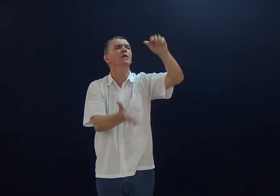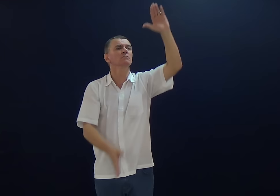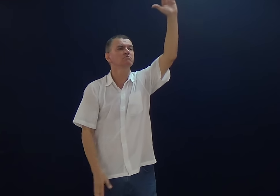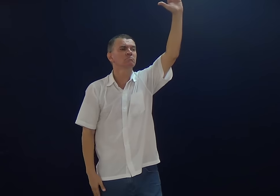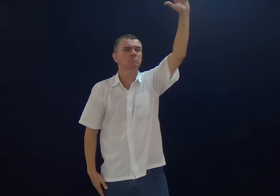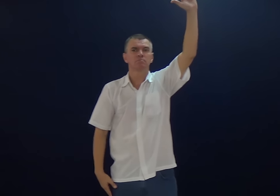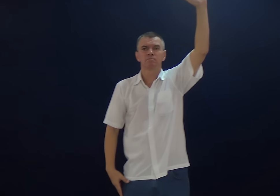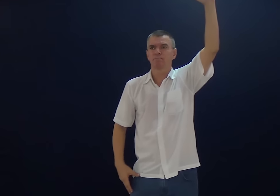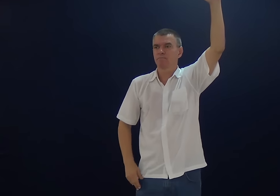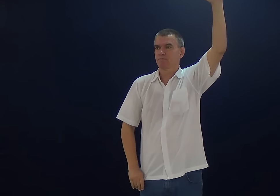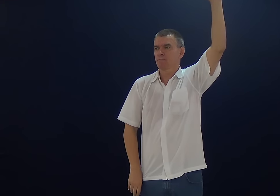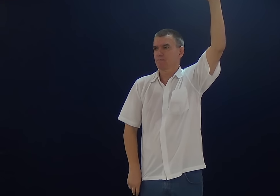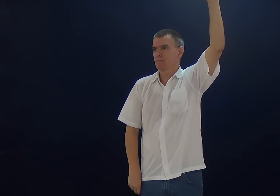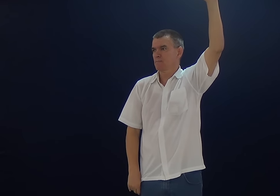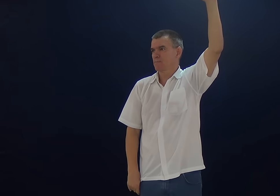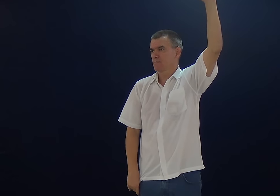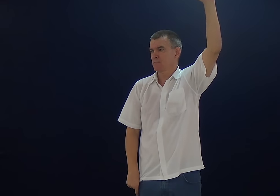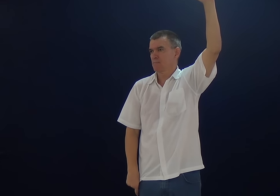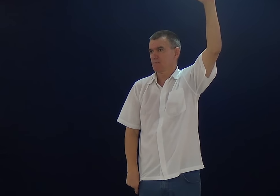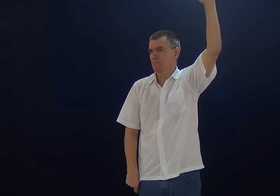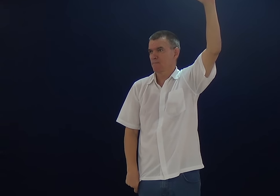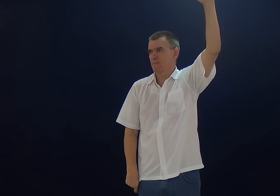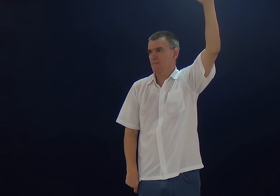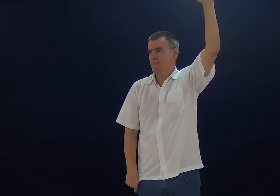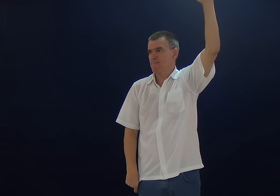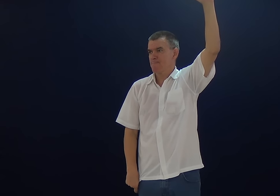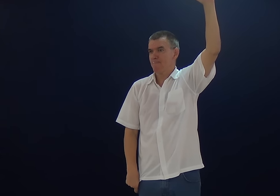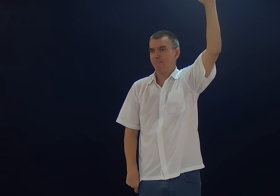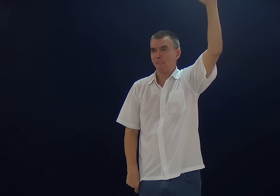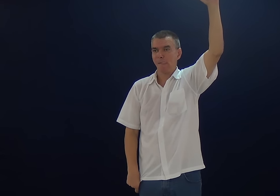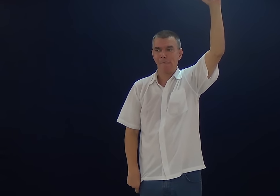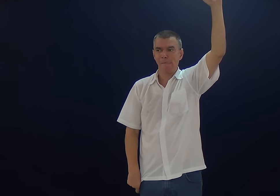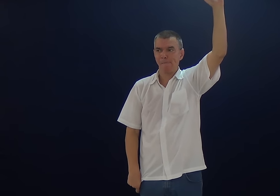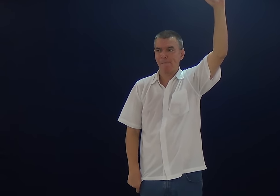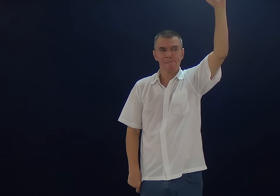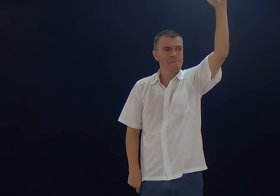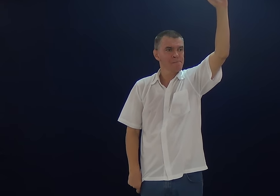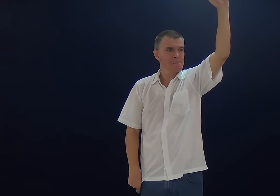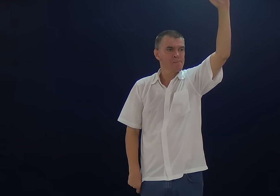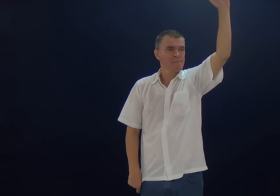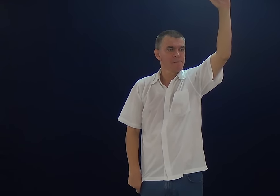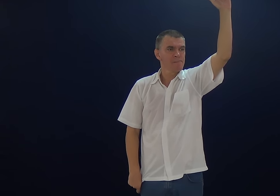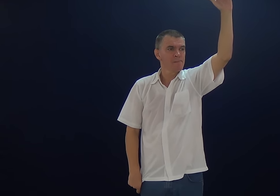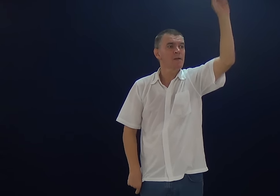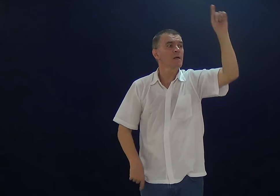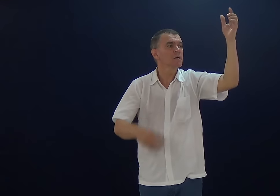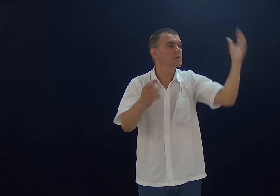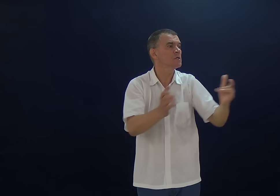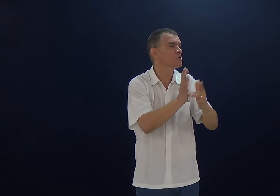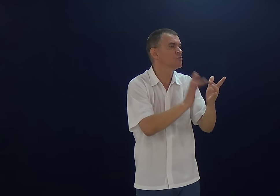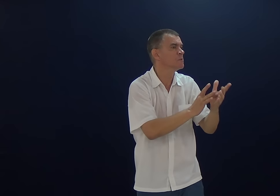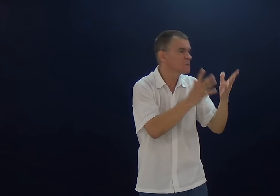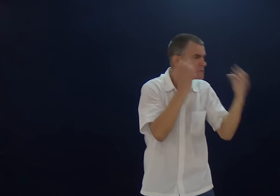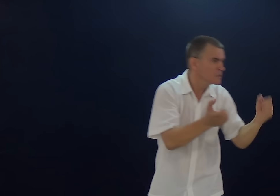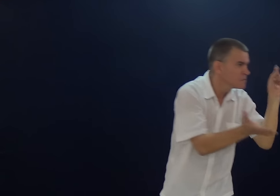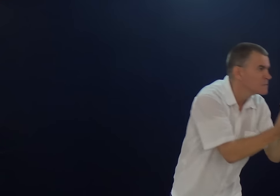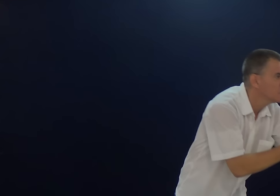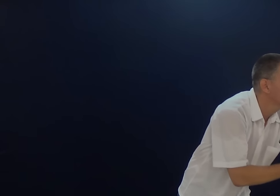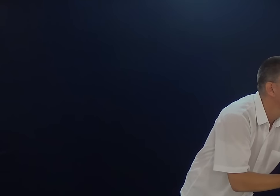aceito eu aceito esse desafio de ser uma nova pessoa eu quero realmente aceitar Jesus na minha vida quem